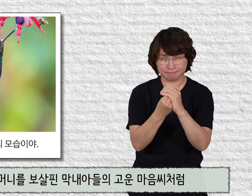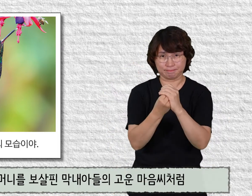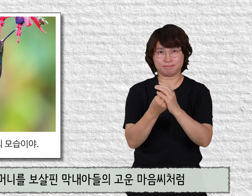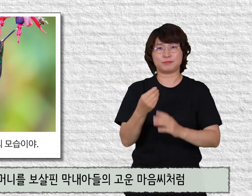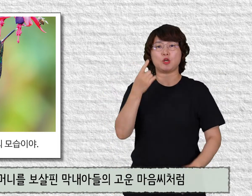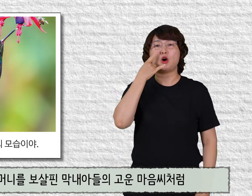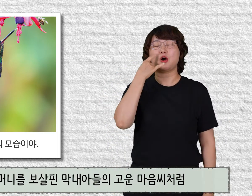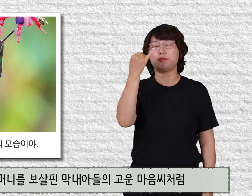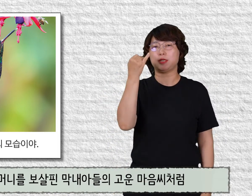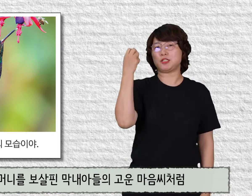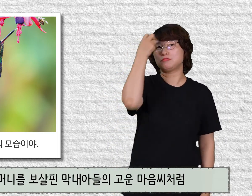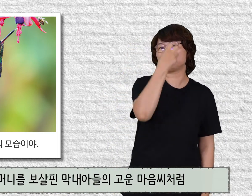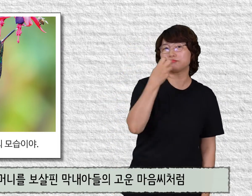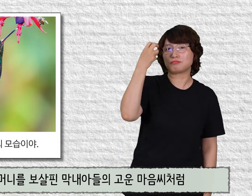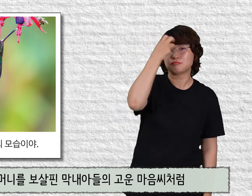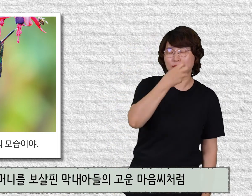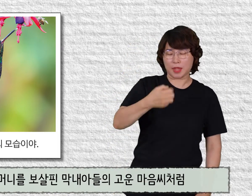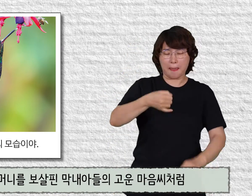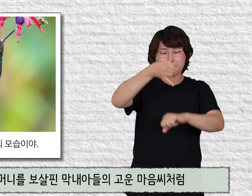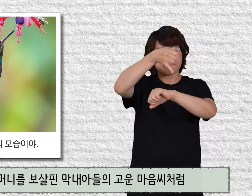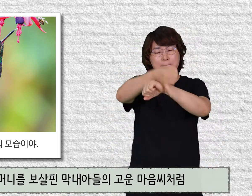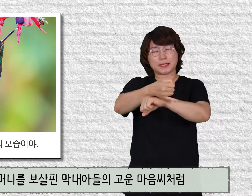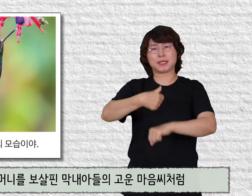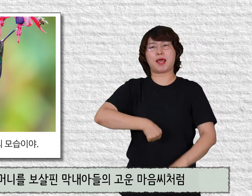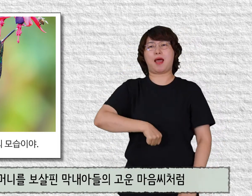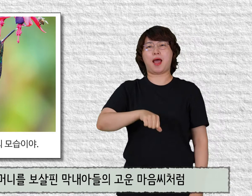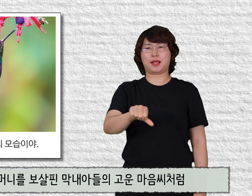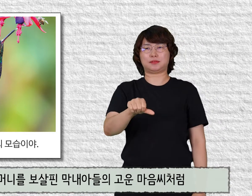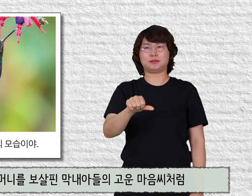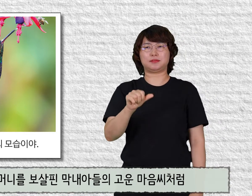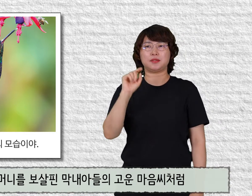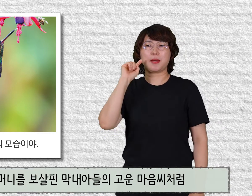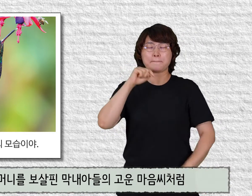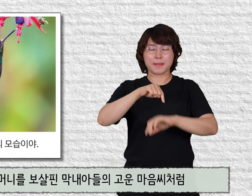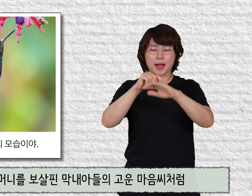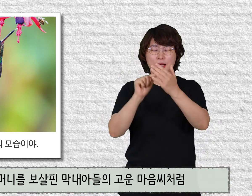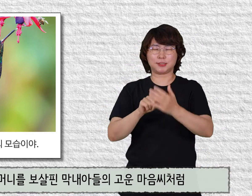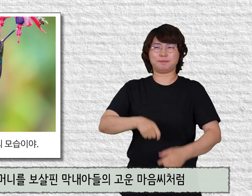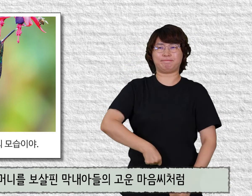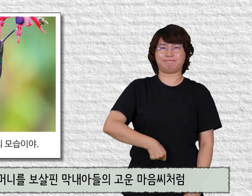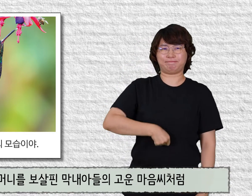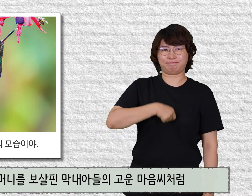끝까지 어머니를 보살핀 막내 아들의 고운 마음씨처럼